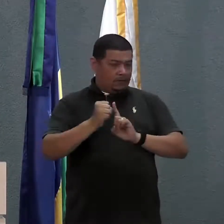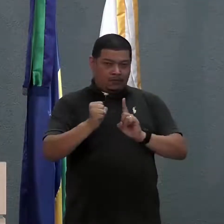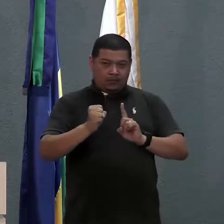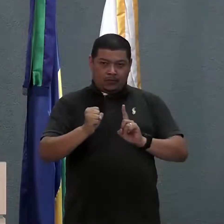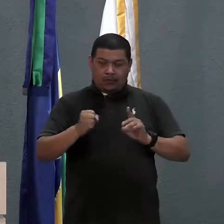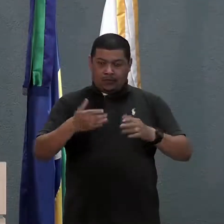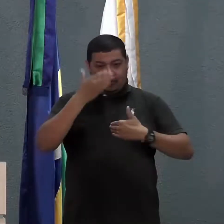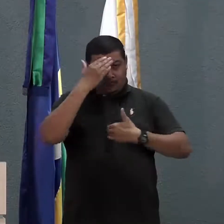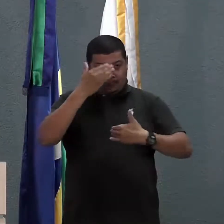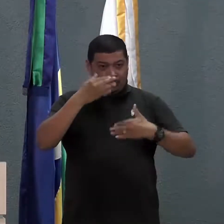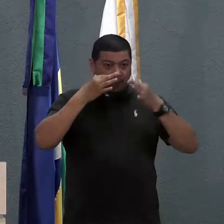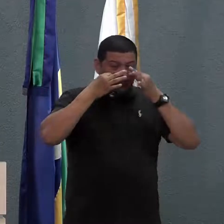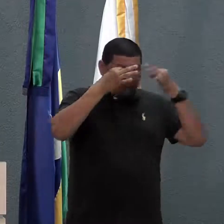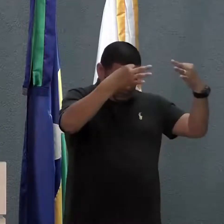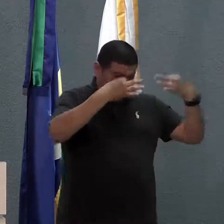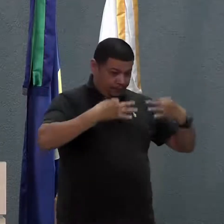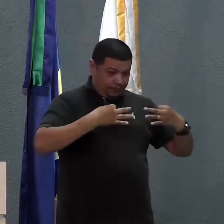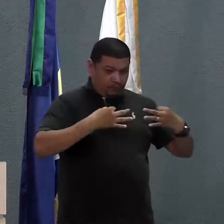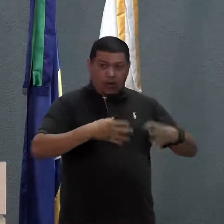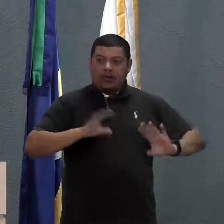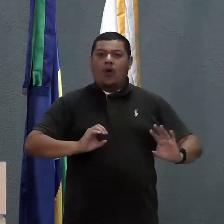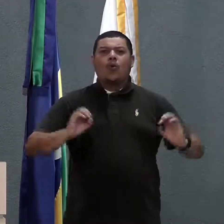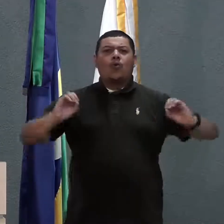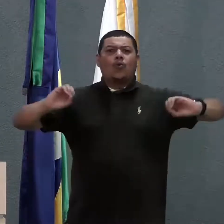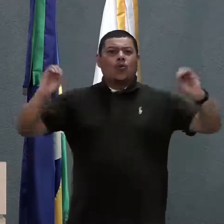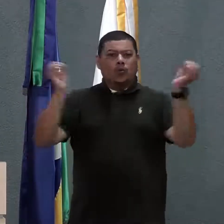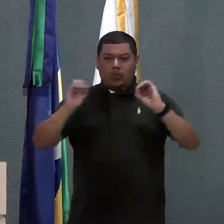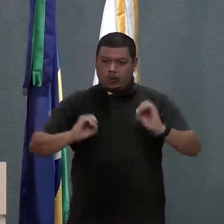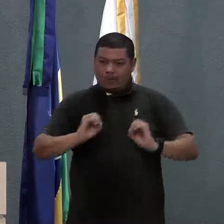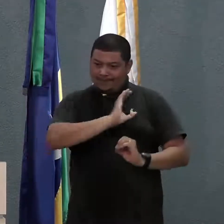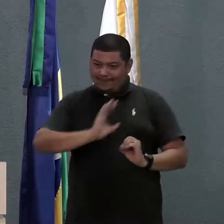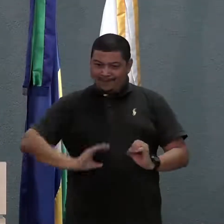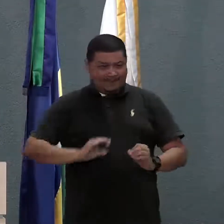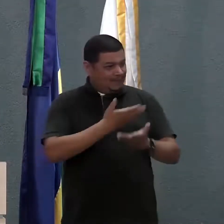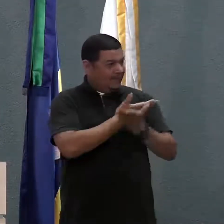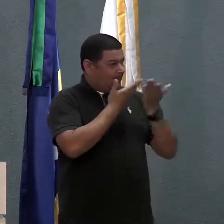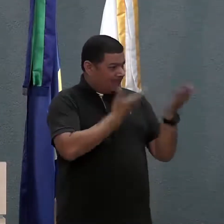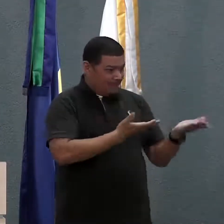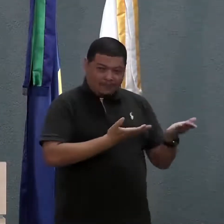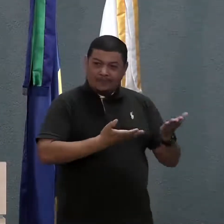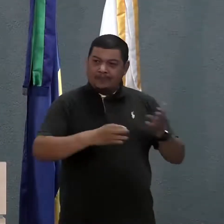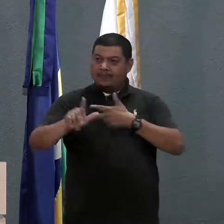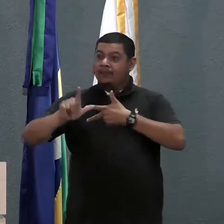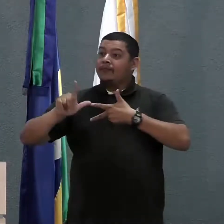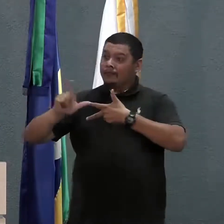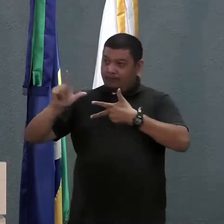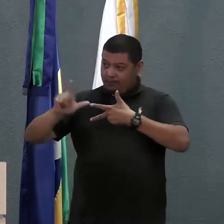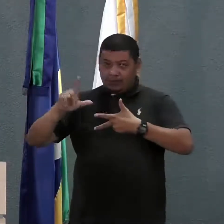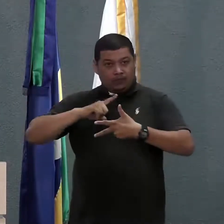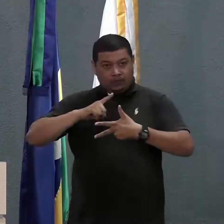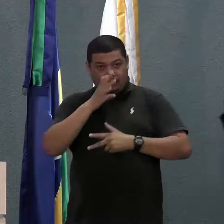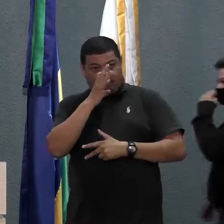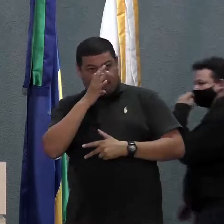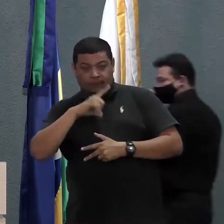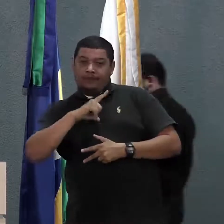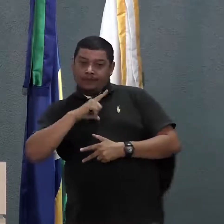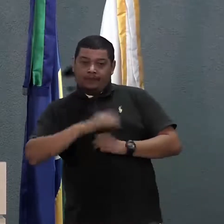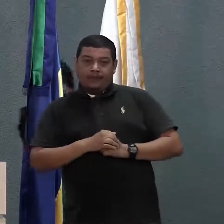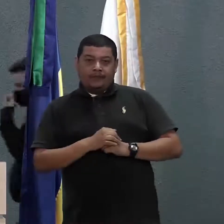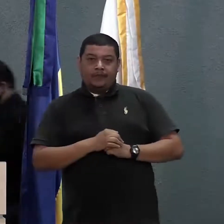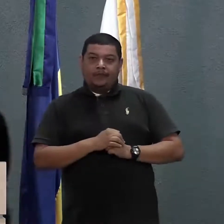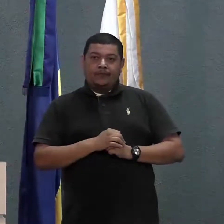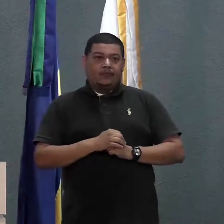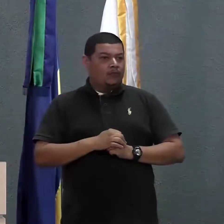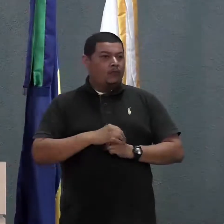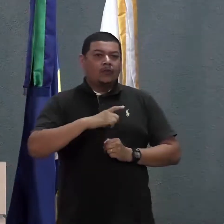de todos, e desejo uma ótima sessão, e parabenizo esse legislativo. Tenho acompanhado, e a